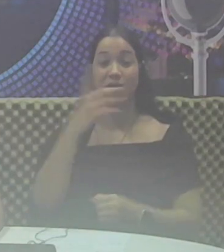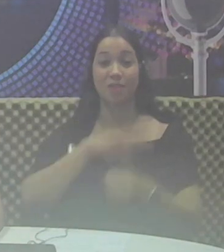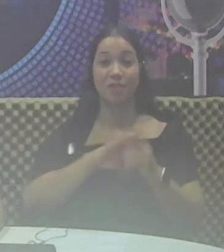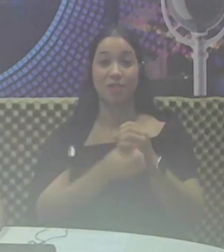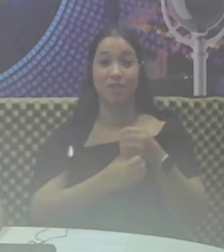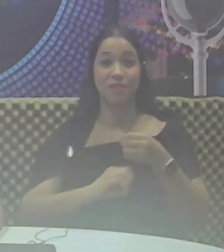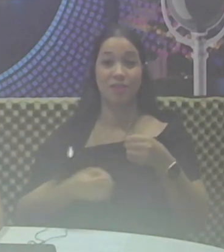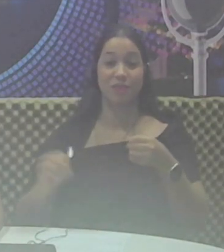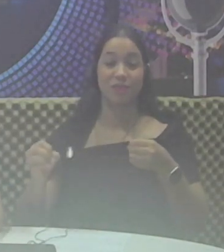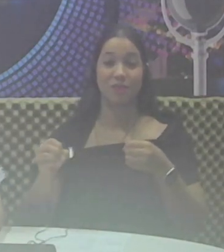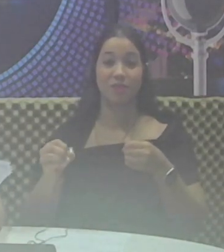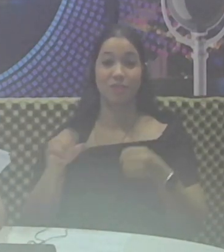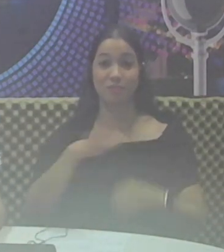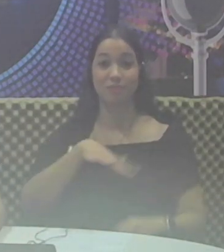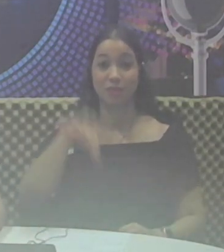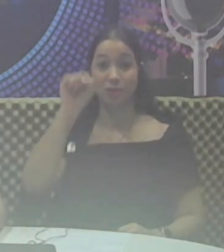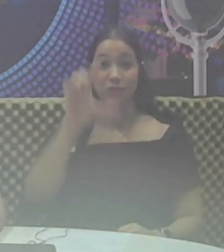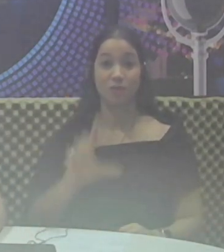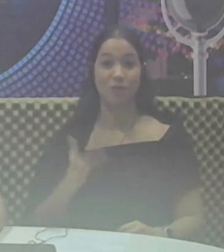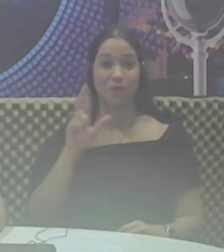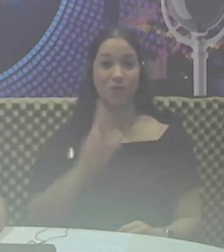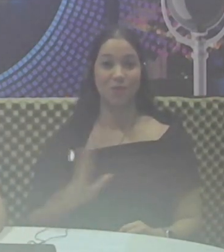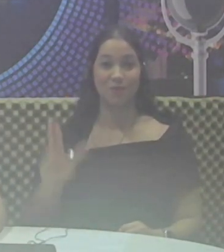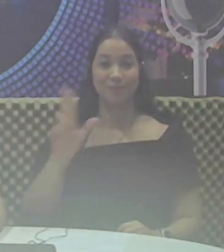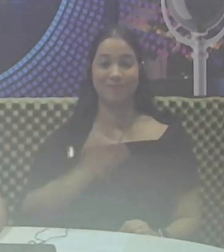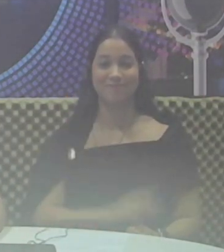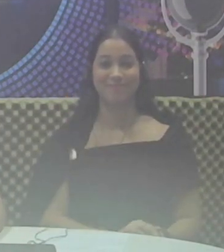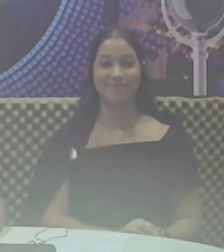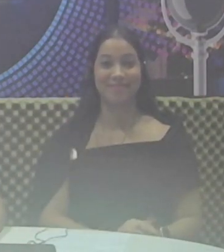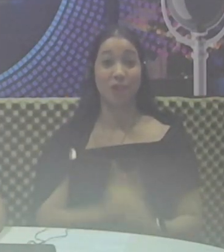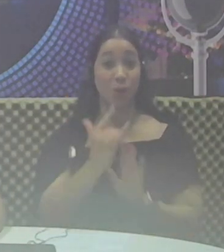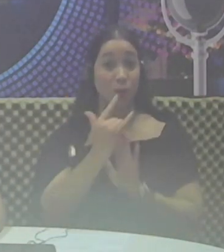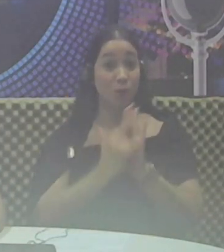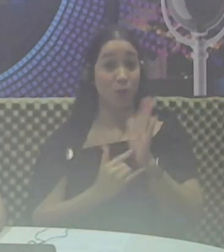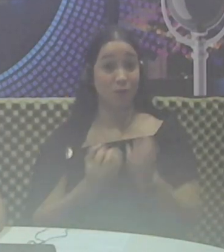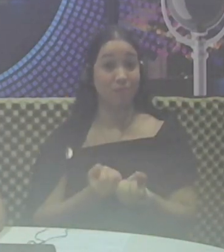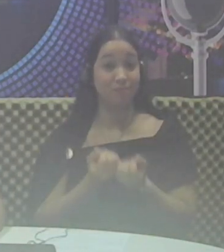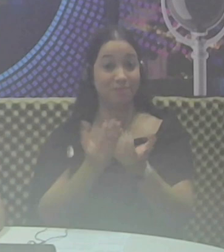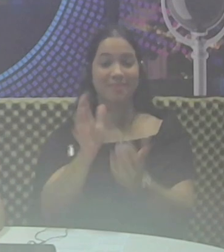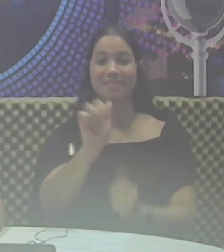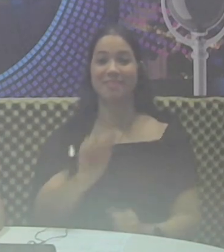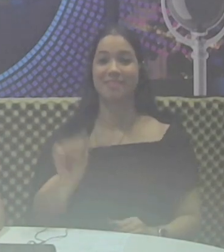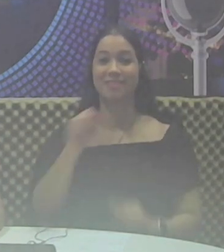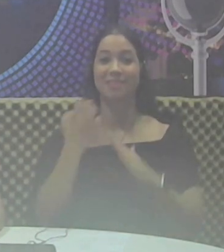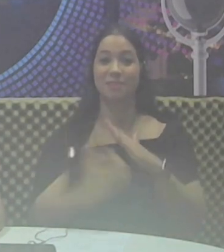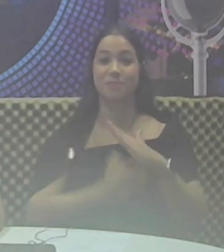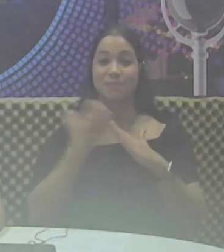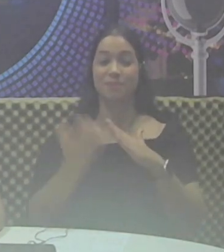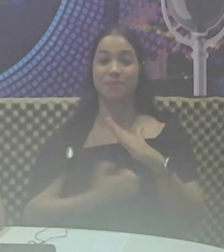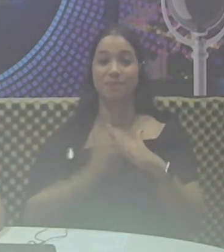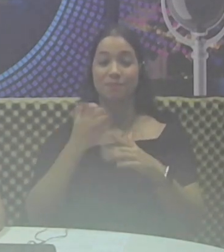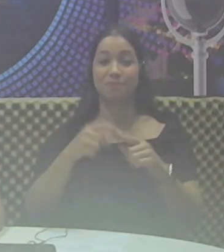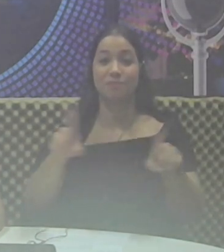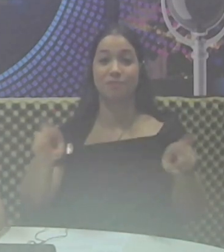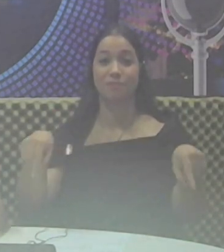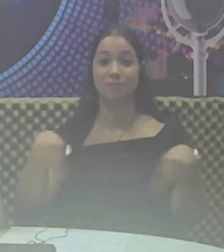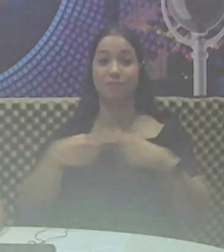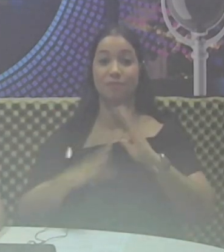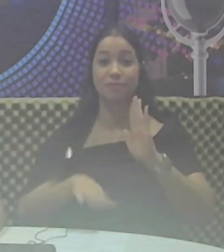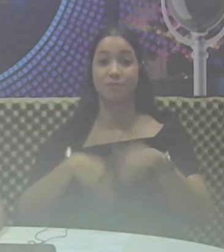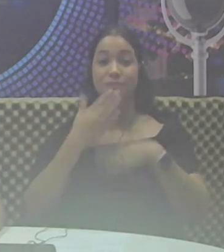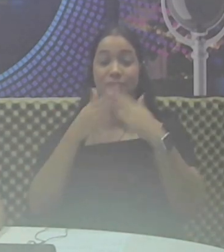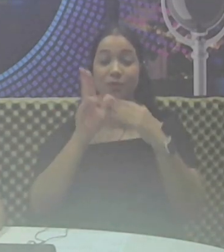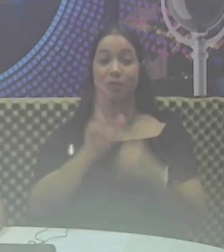esgotamento sanitário do setor sul de Uberlândia. O documento foi entregue pela Associação das Empresas de Loteamento e